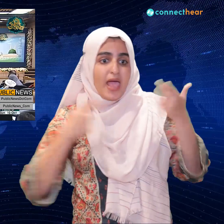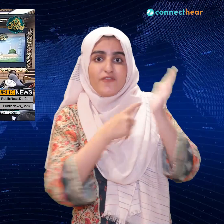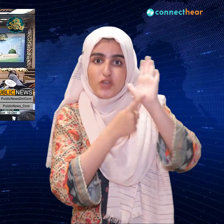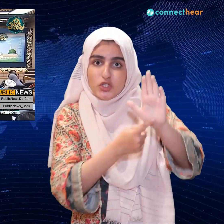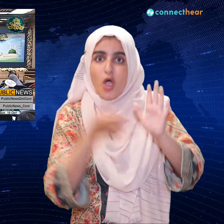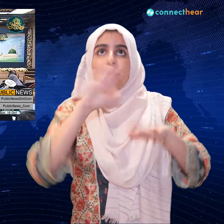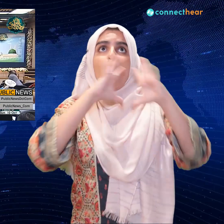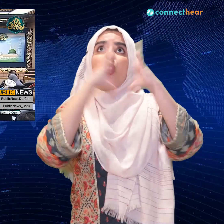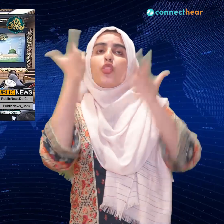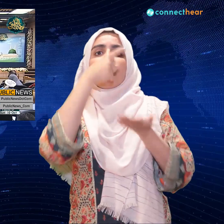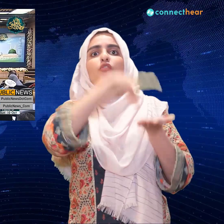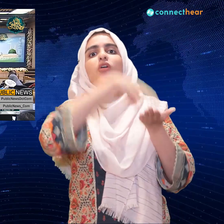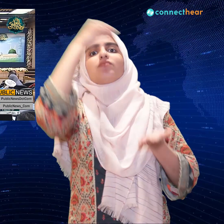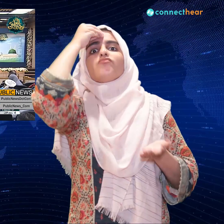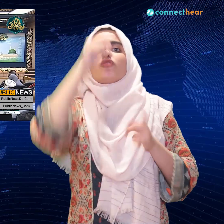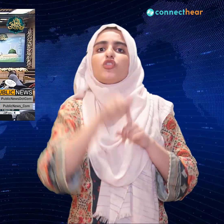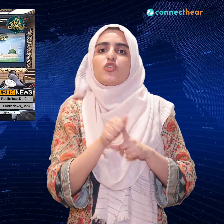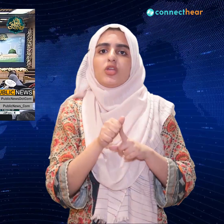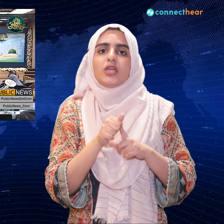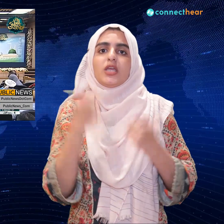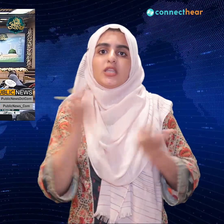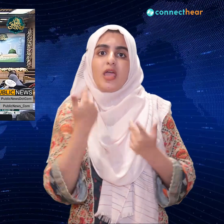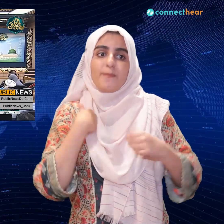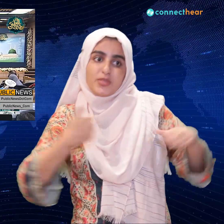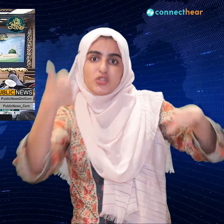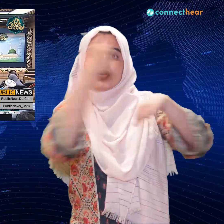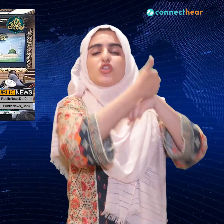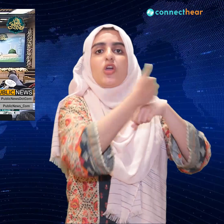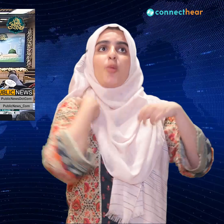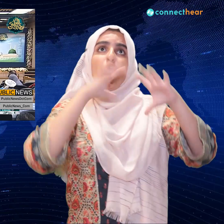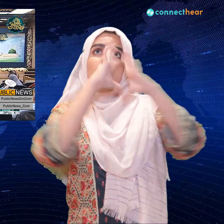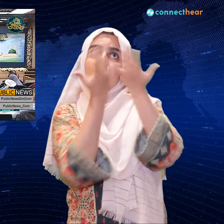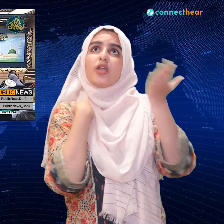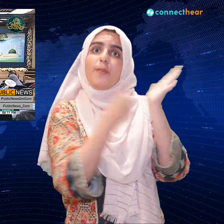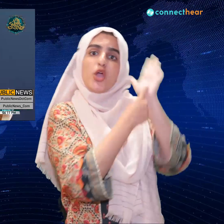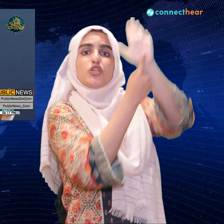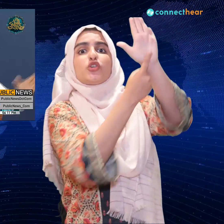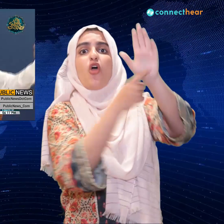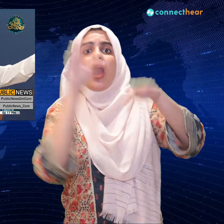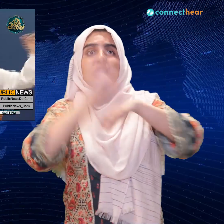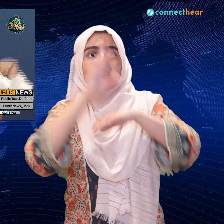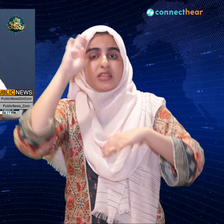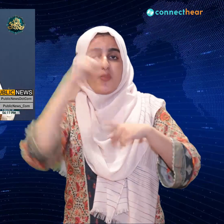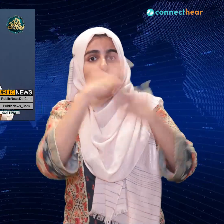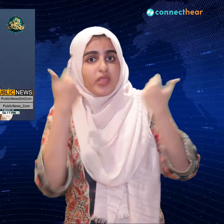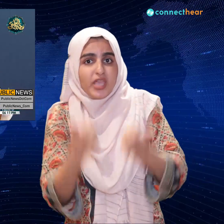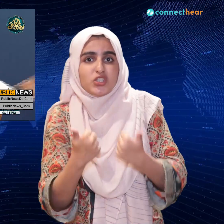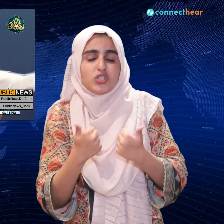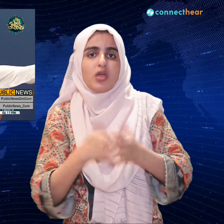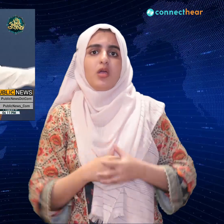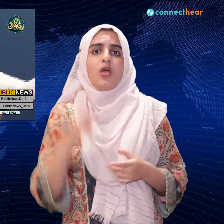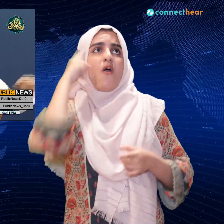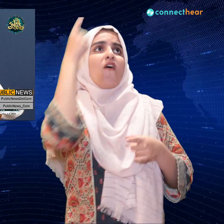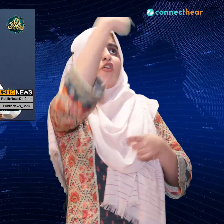یہ اتھارٹی میں بھی ہم ان کو اس سٹیج پہ بٹھائیں گے کہ دنیا کو ایکسپلین کر سکیں کہ اسلام کیا ہے. بجائے یہ ہوتا ہے کہ وہاں کچھ ہو جاتا ہے،